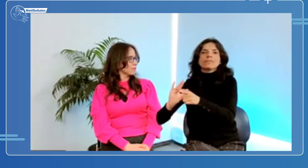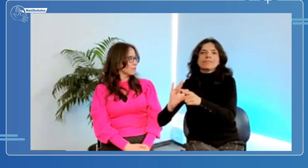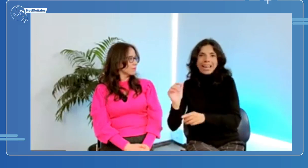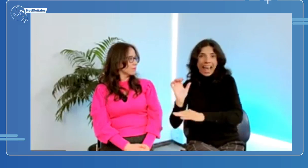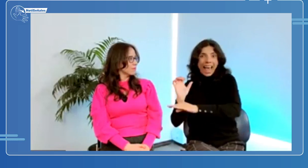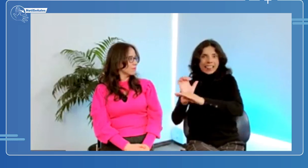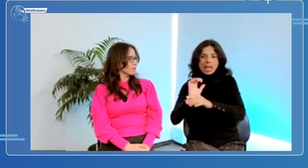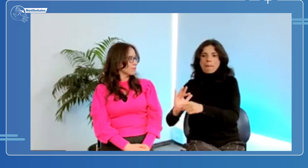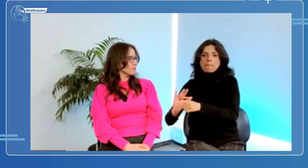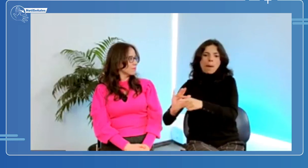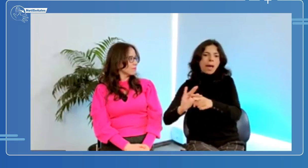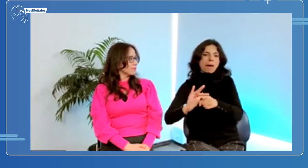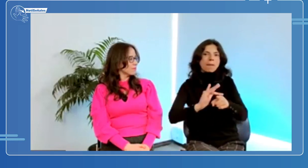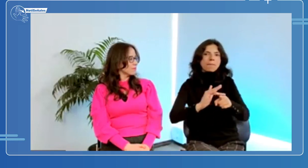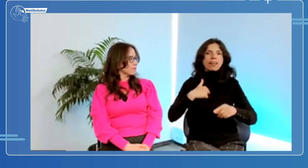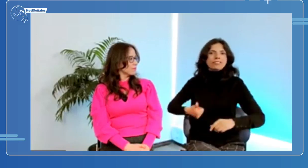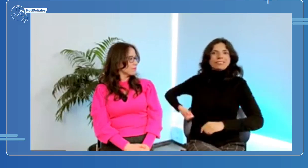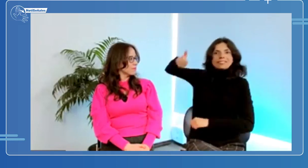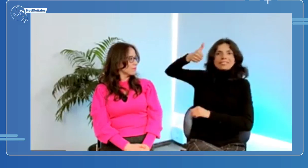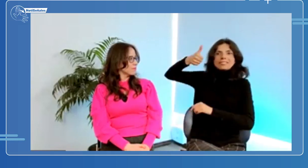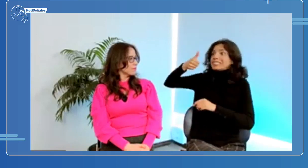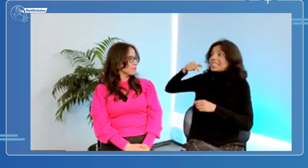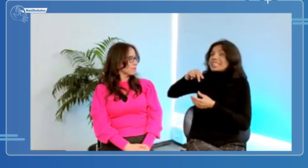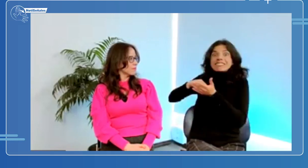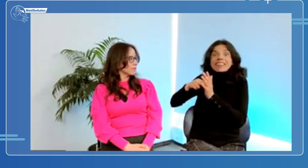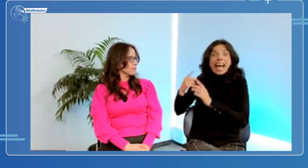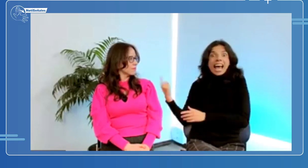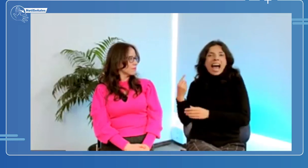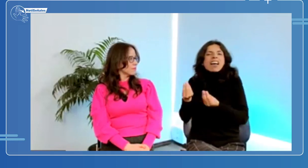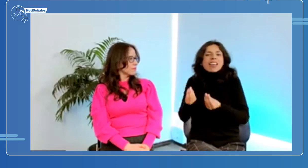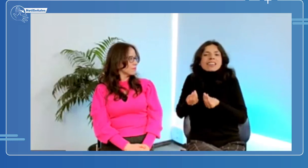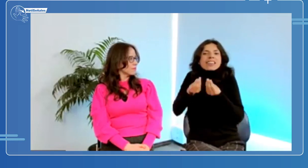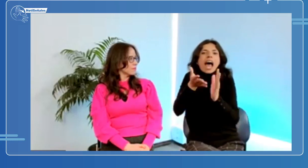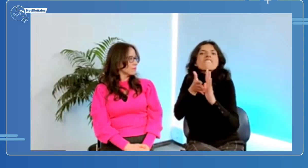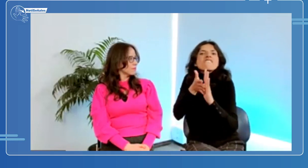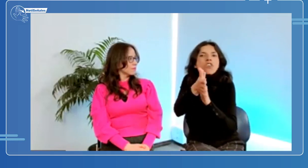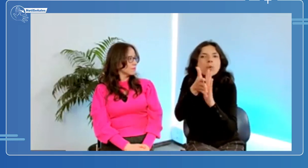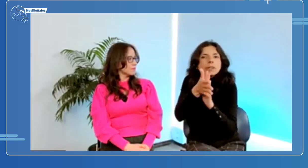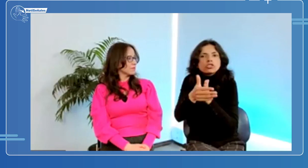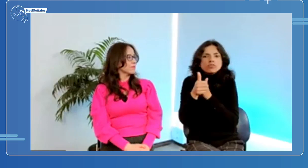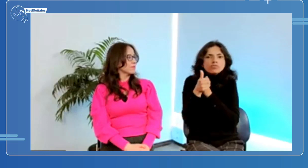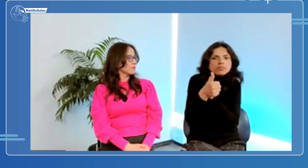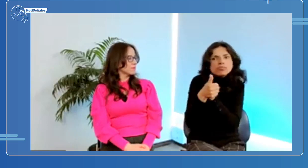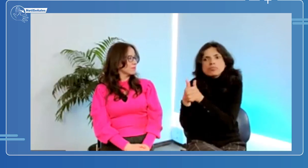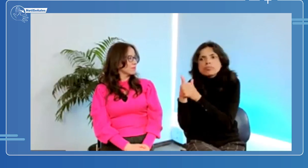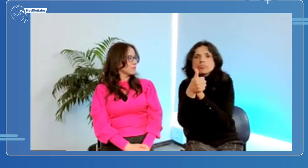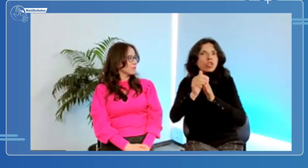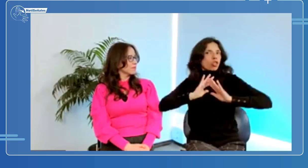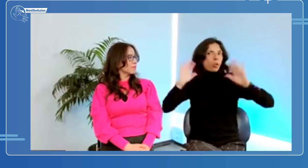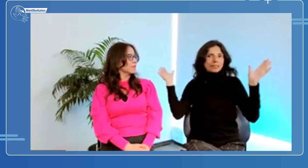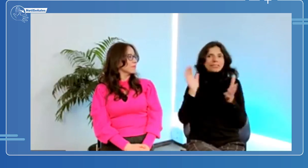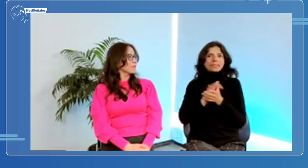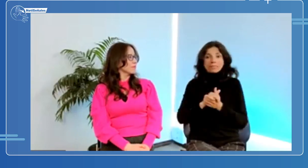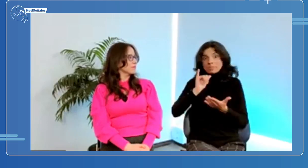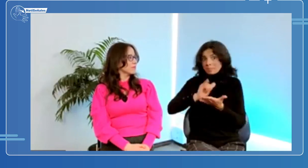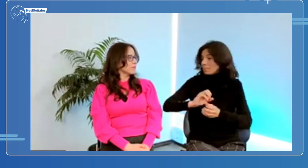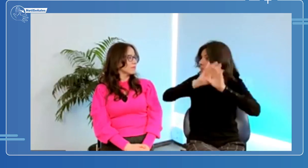estas leyes y demás, y cada una de las entidades las delega para un área específico. Nosotros damos información y